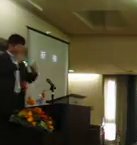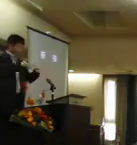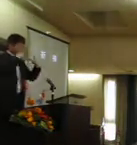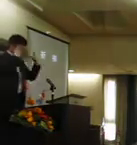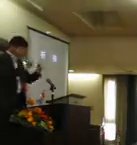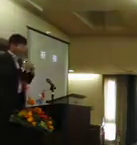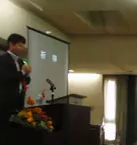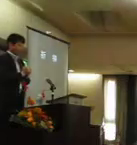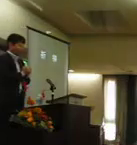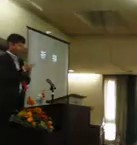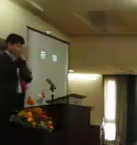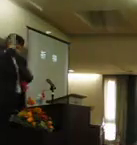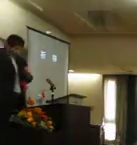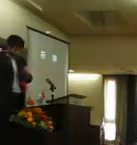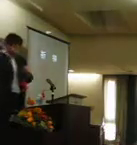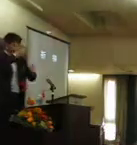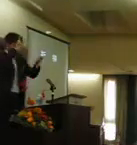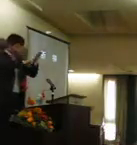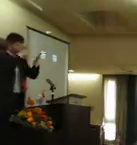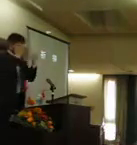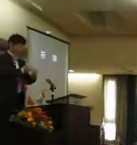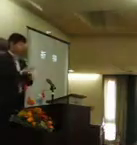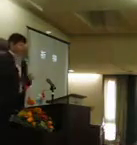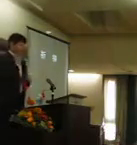今日計画通りに